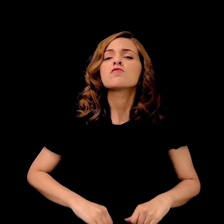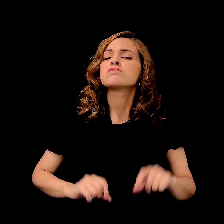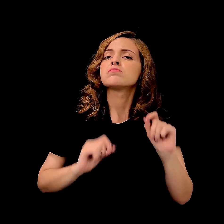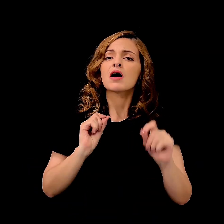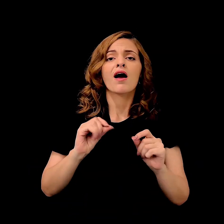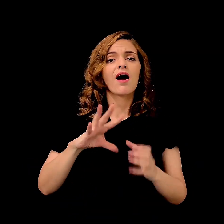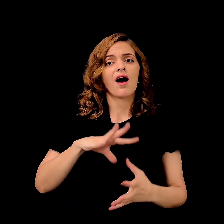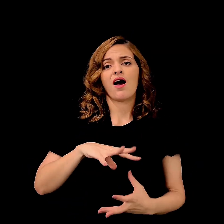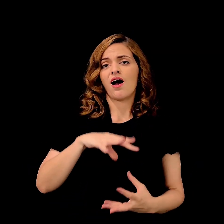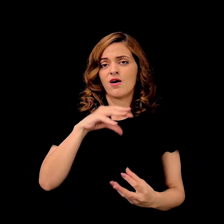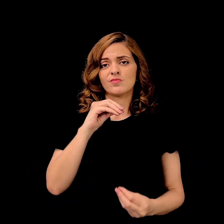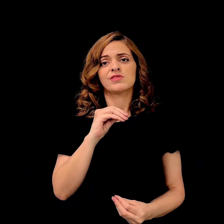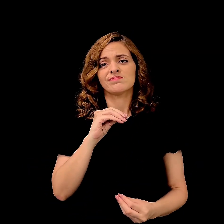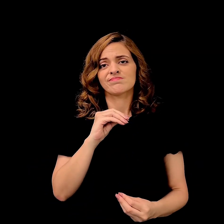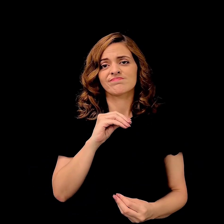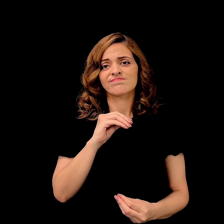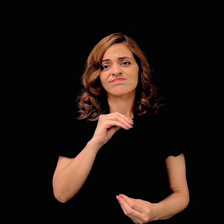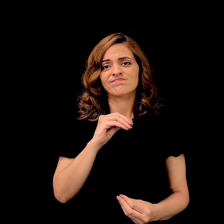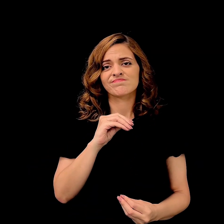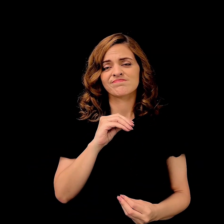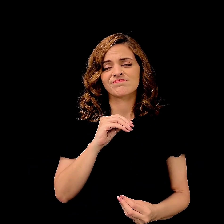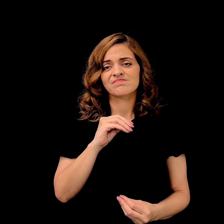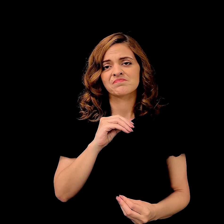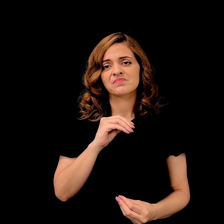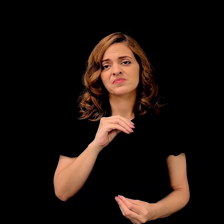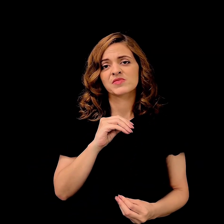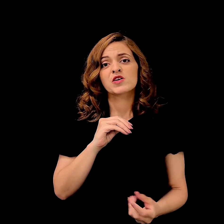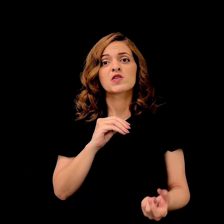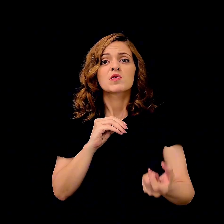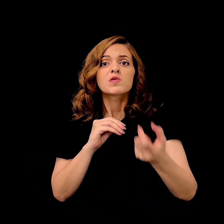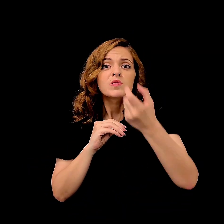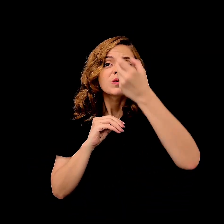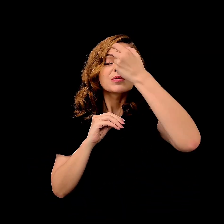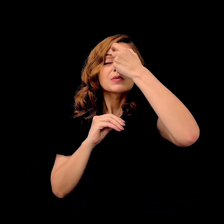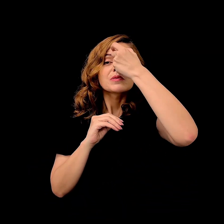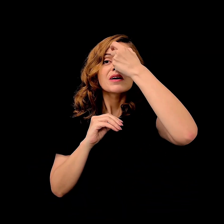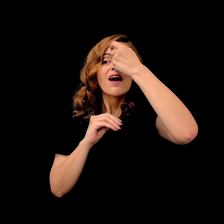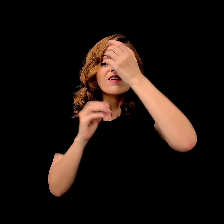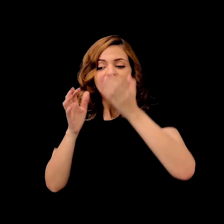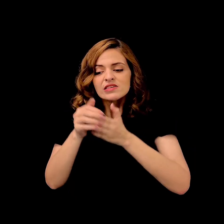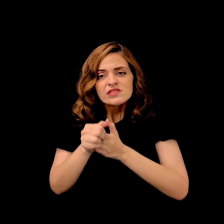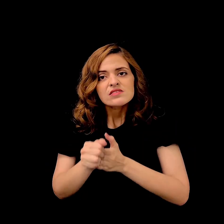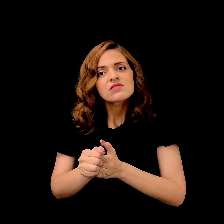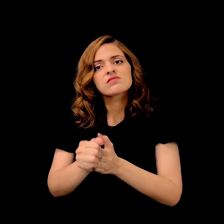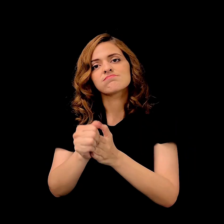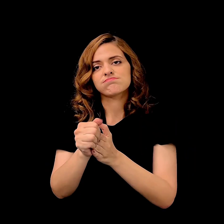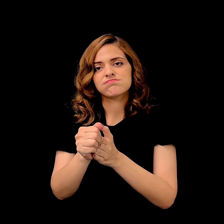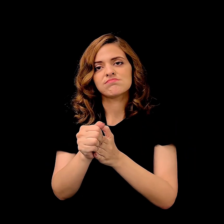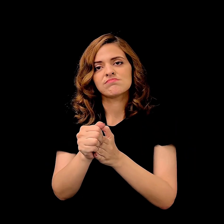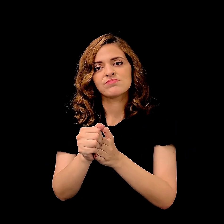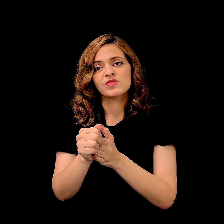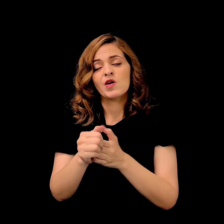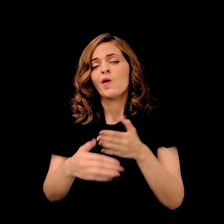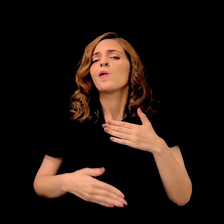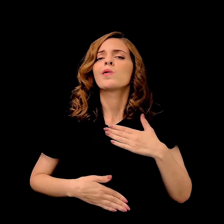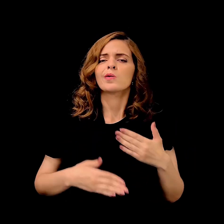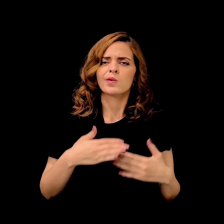O espírito é o que dá a direção. O corpo a gente já